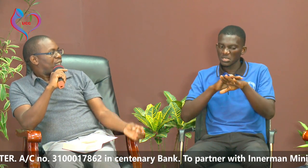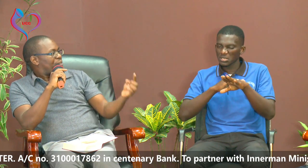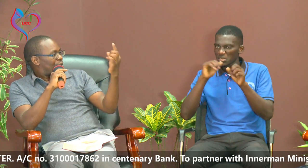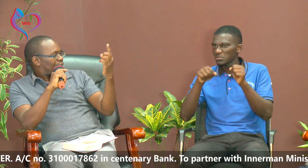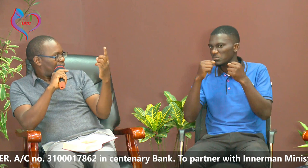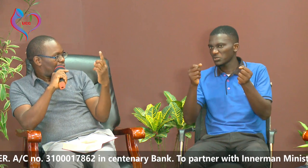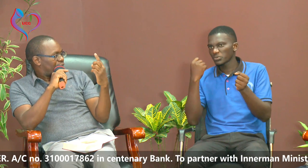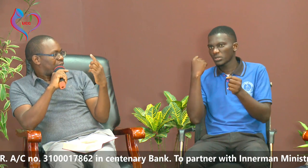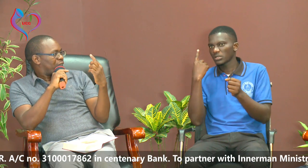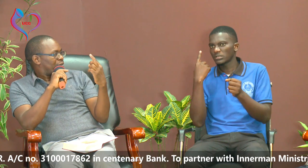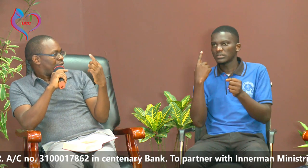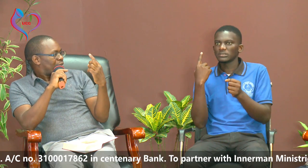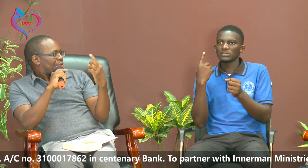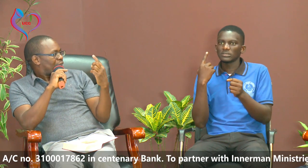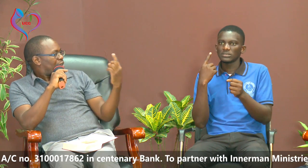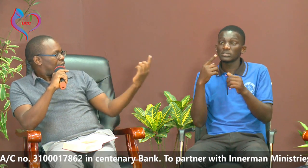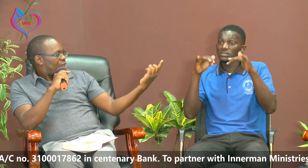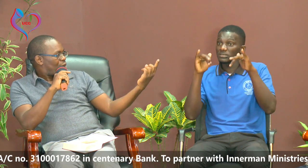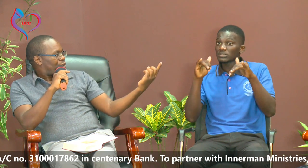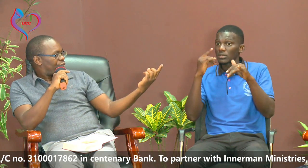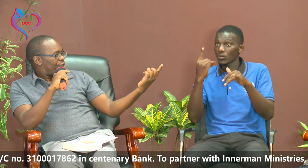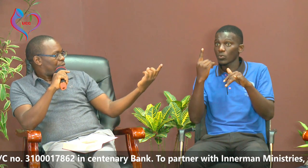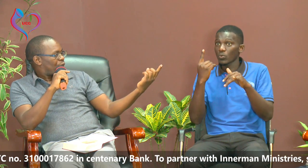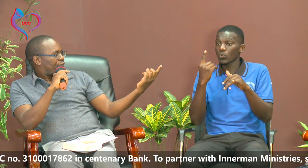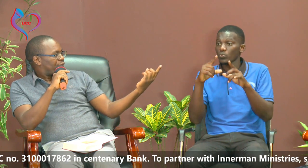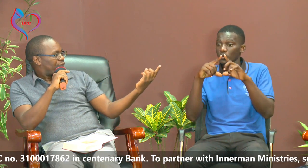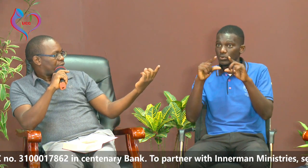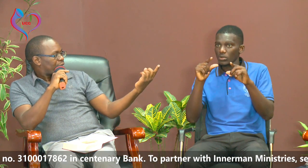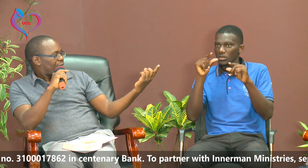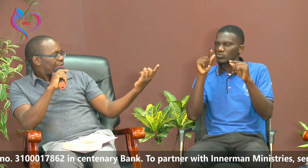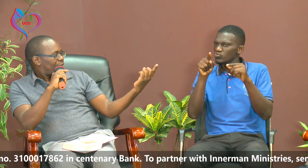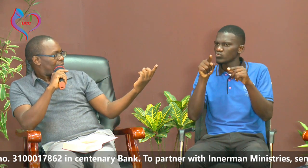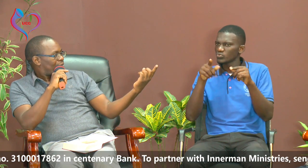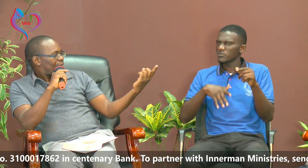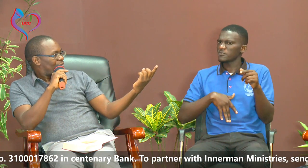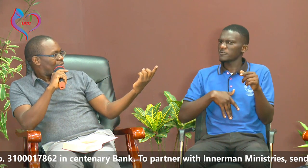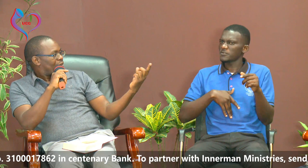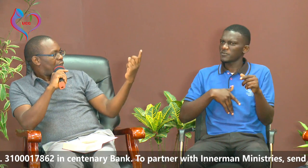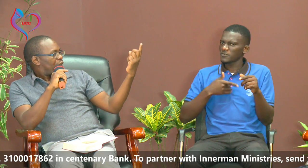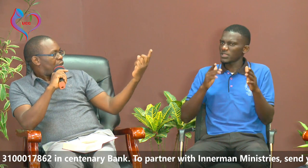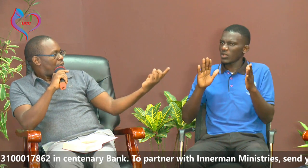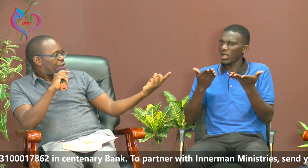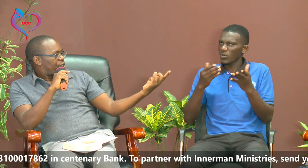ngabisigala byogere ekigambo chechichi. Chechimu. How do you feel mu Luganda chechi? Owulira otya? How do you